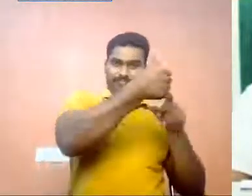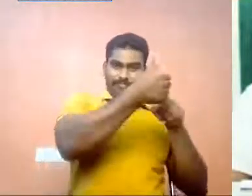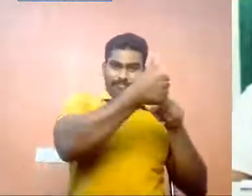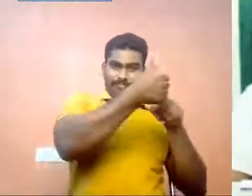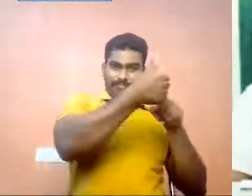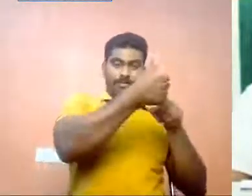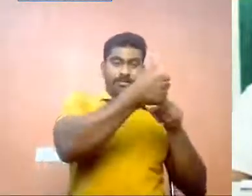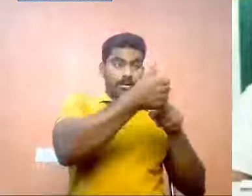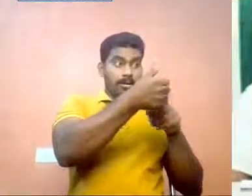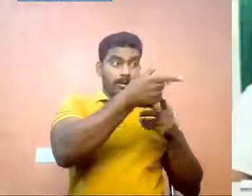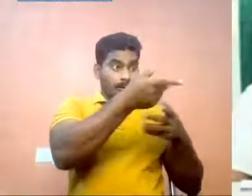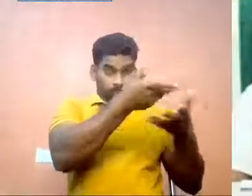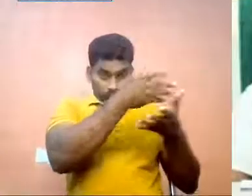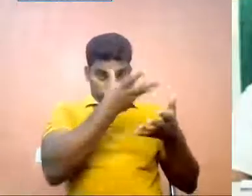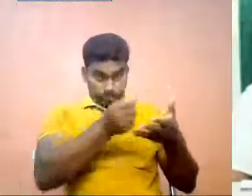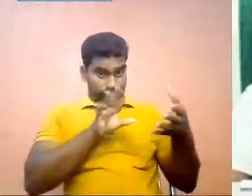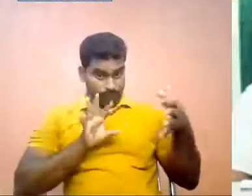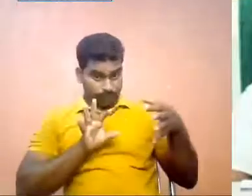ആ സഹകരണവും